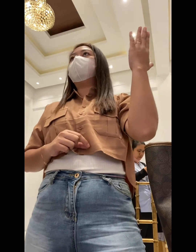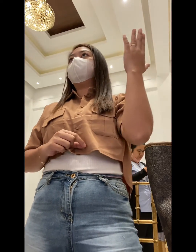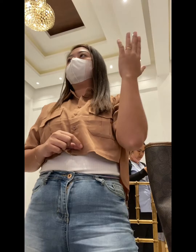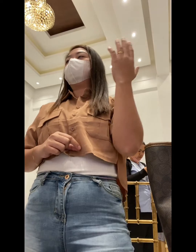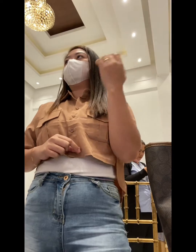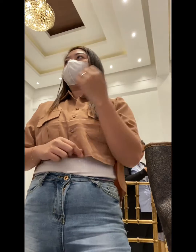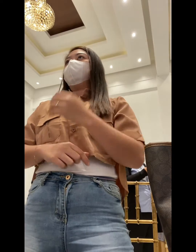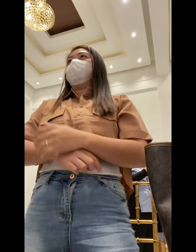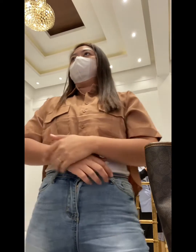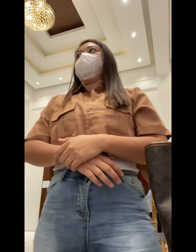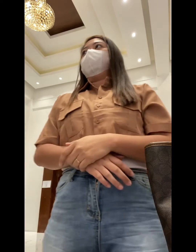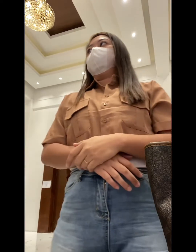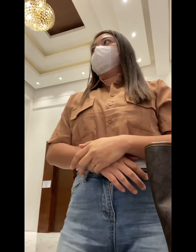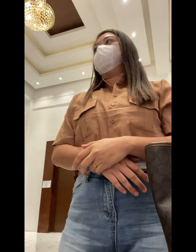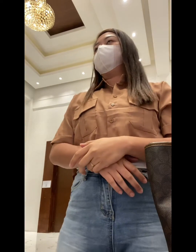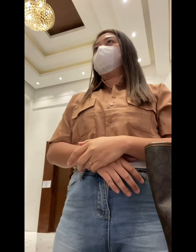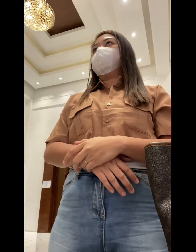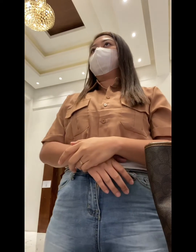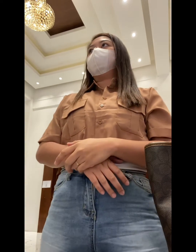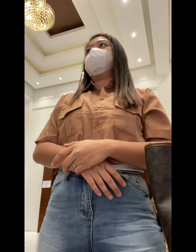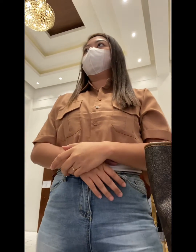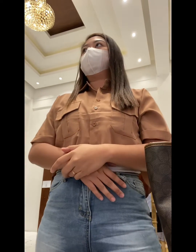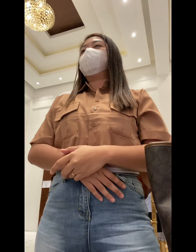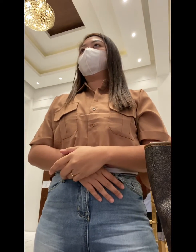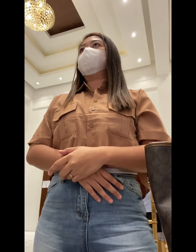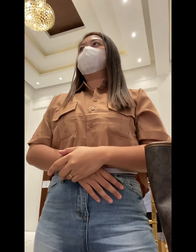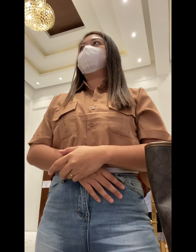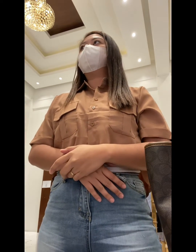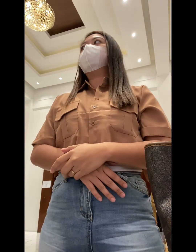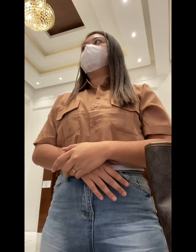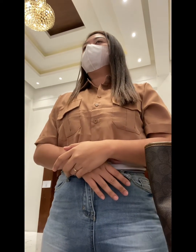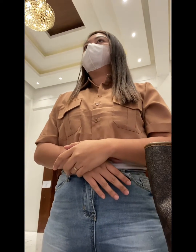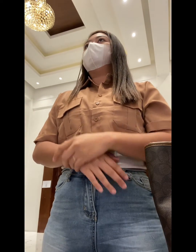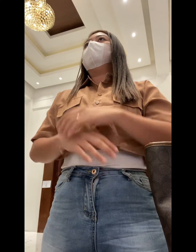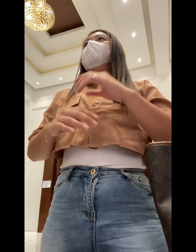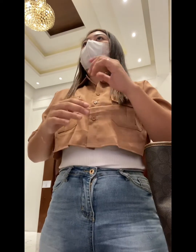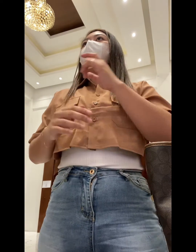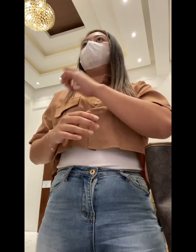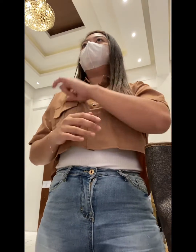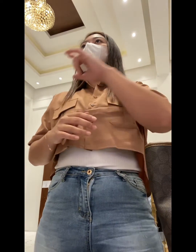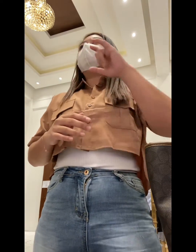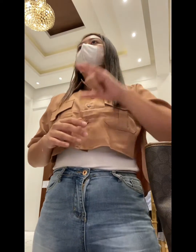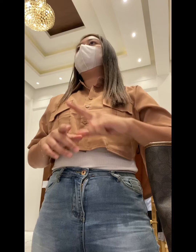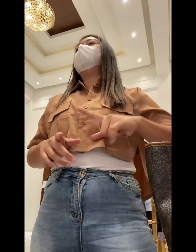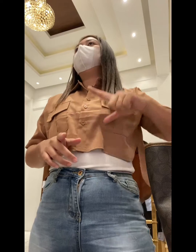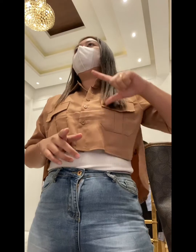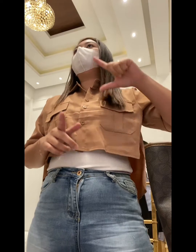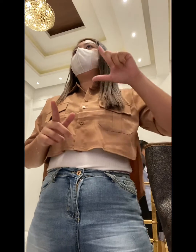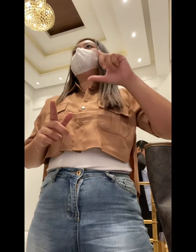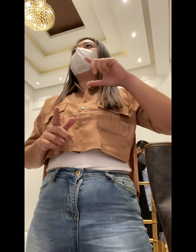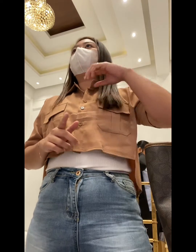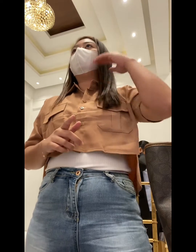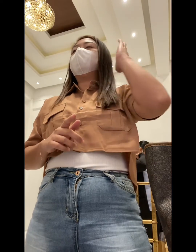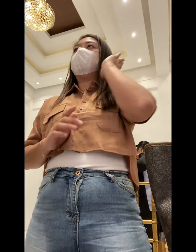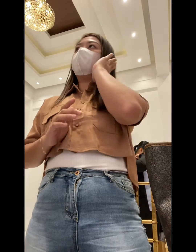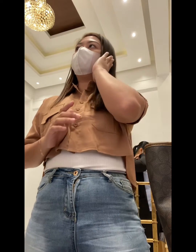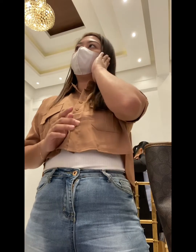kung tama pa yung mga pinaggagawa ko. Hindi ko na din alam. Kaya mo yan, girl. O, sige pa.